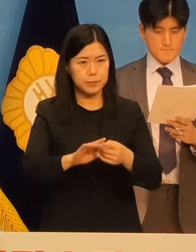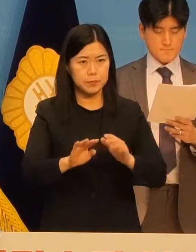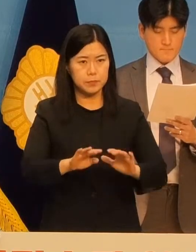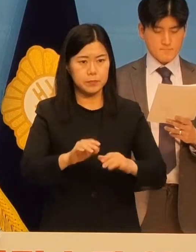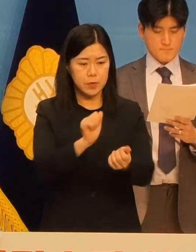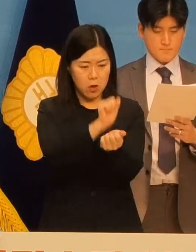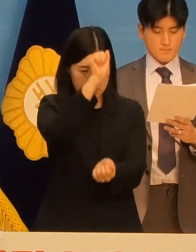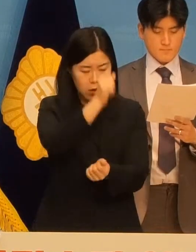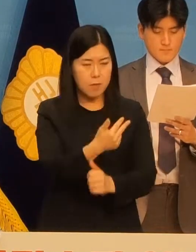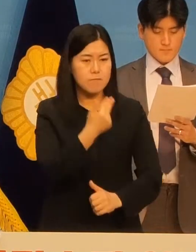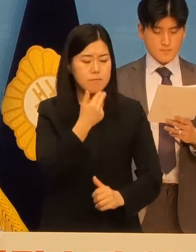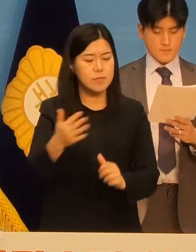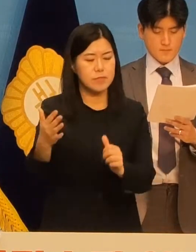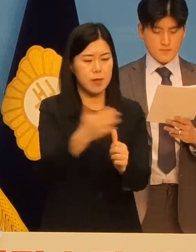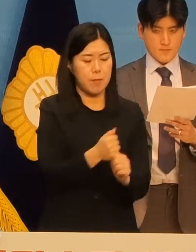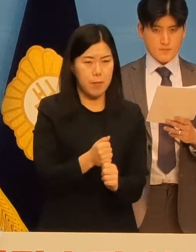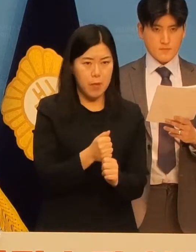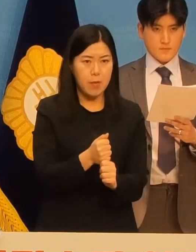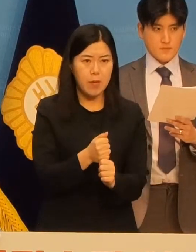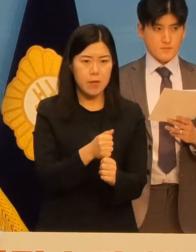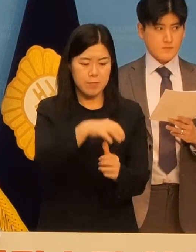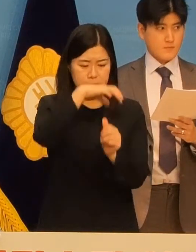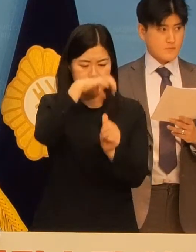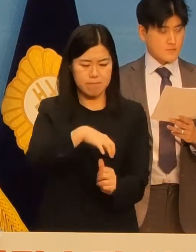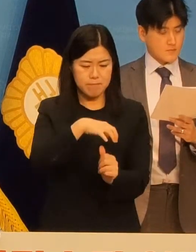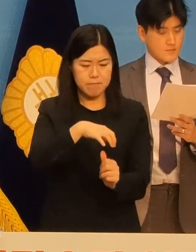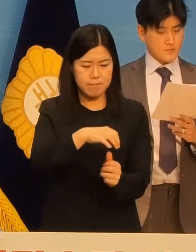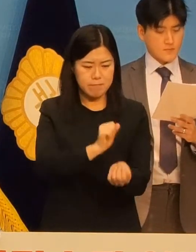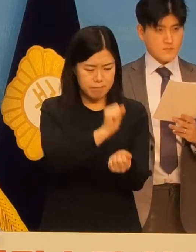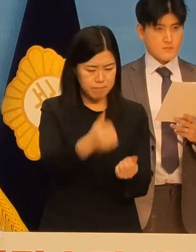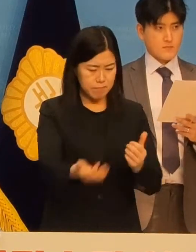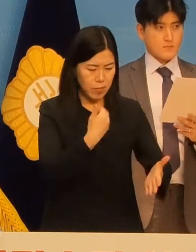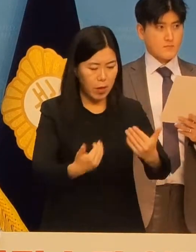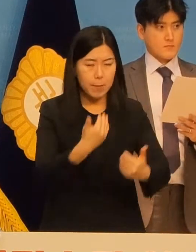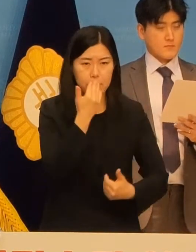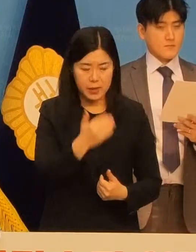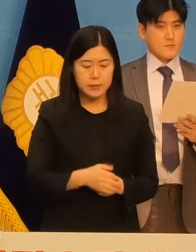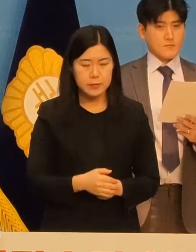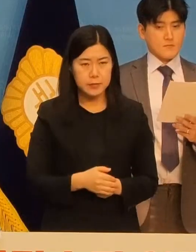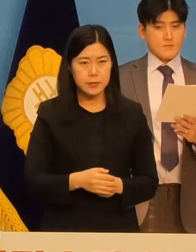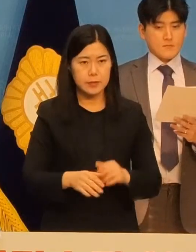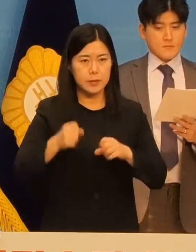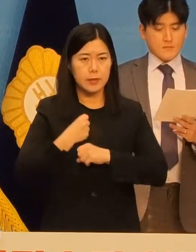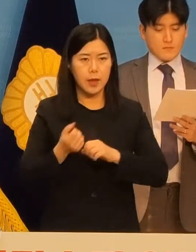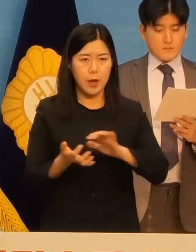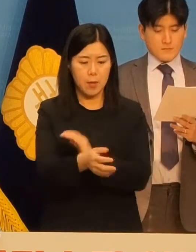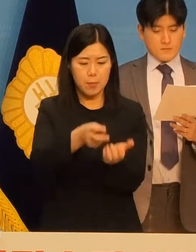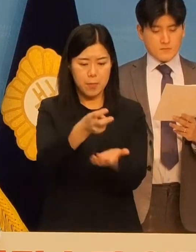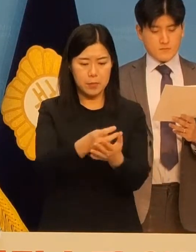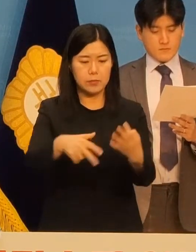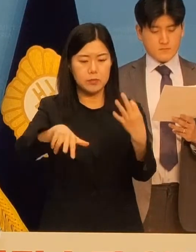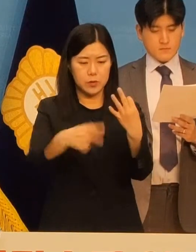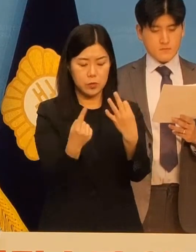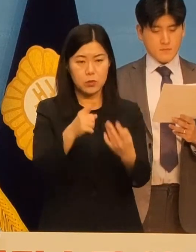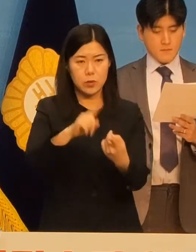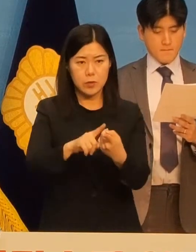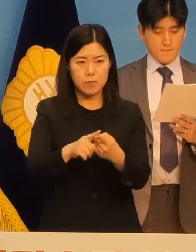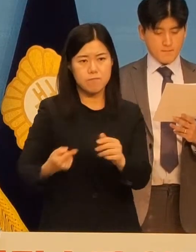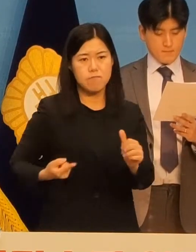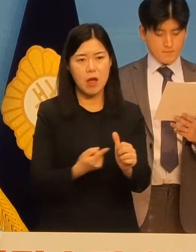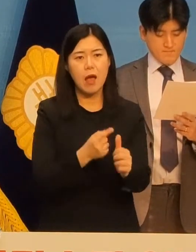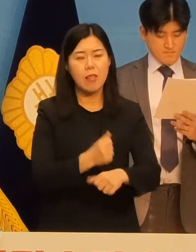영장 없이 체포, 구금, 압수수색을 할 수 있으며 계엄법 제14조에 의하여